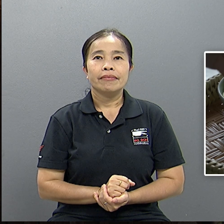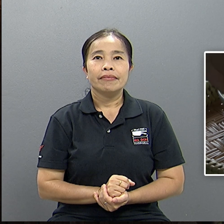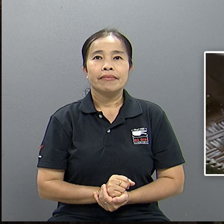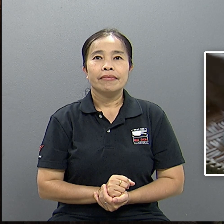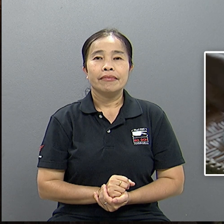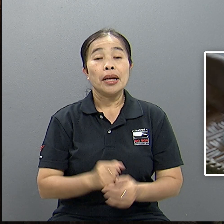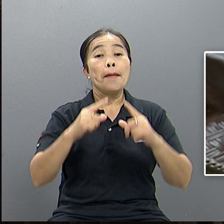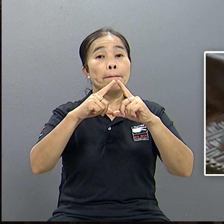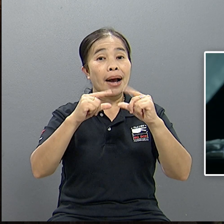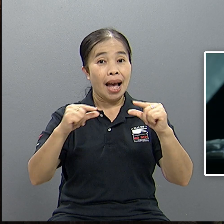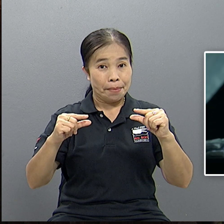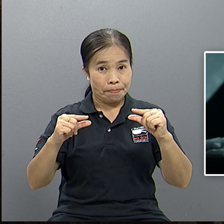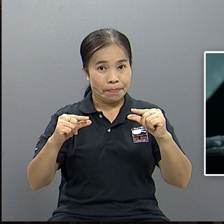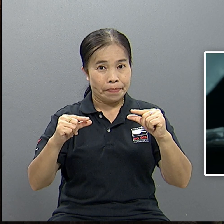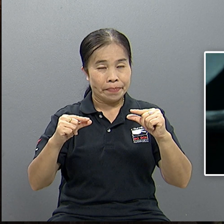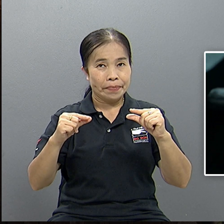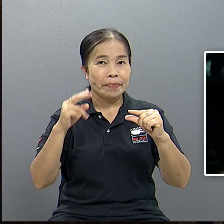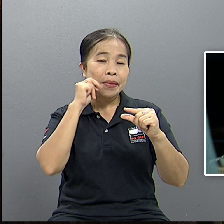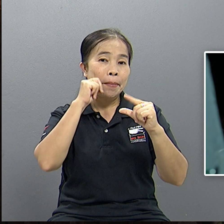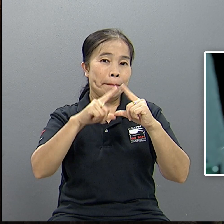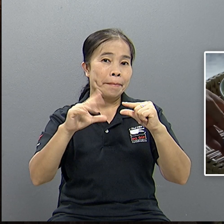มะขามเปียก